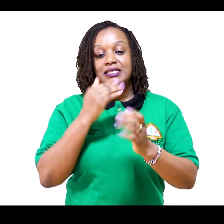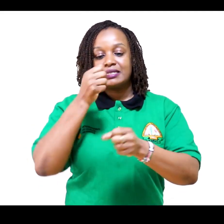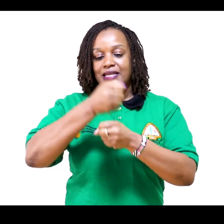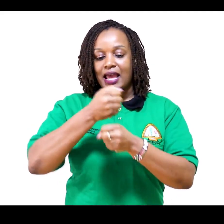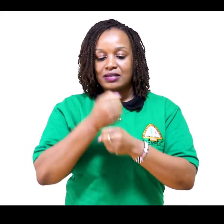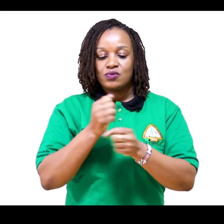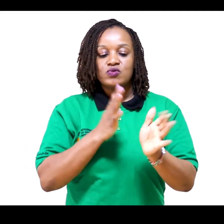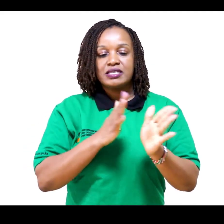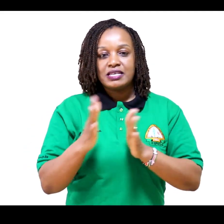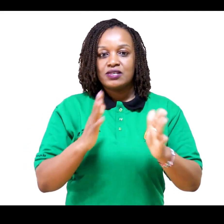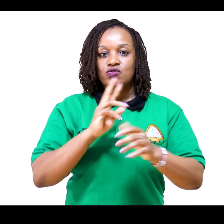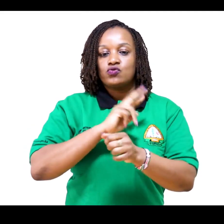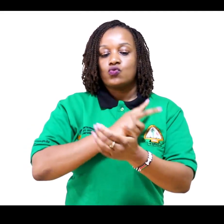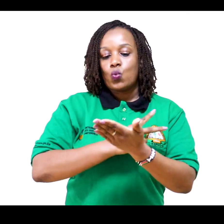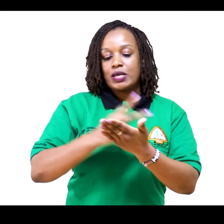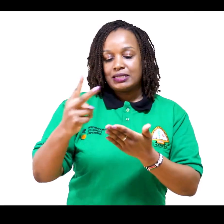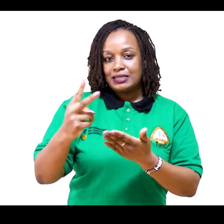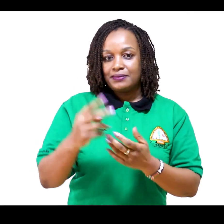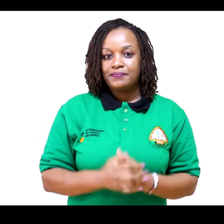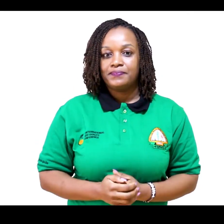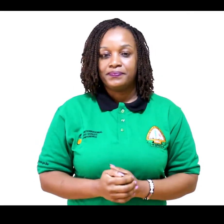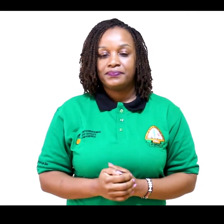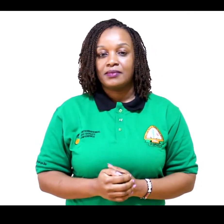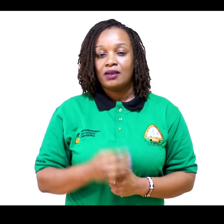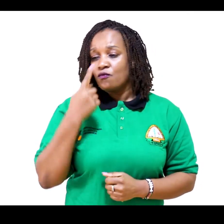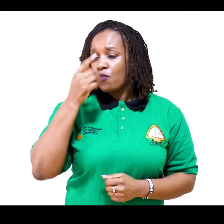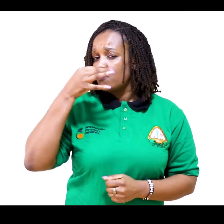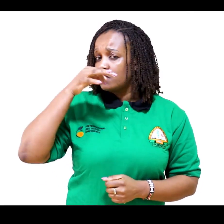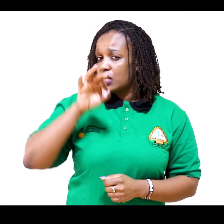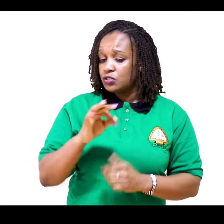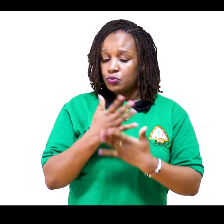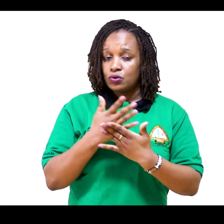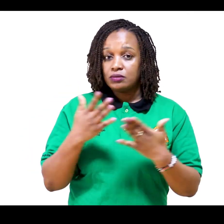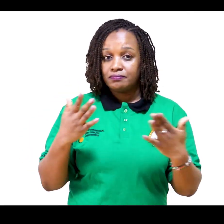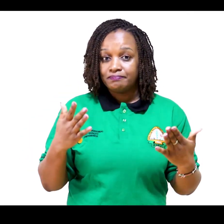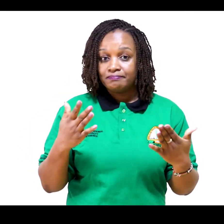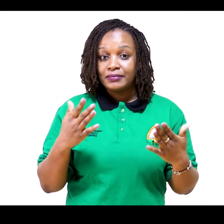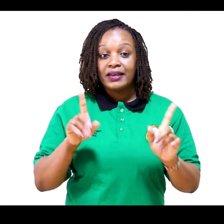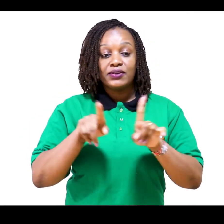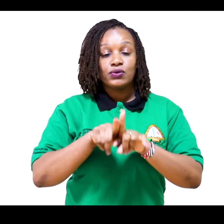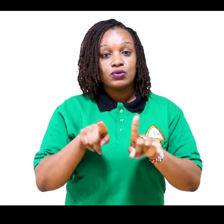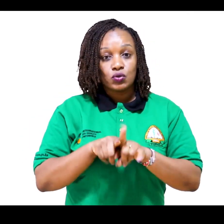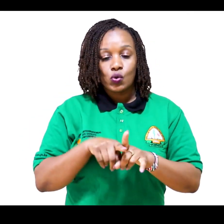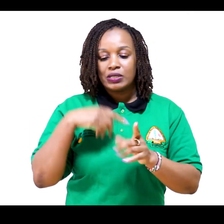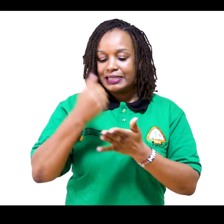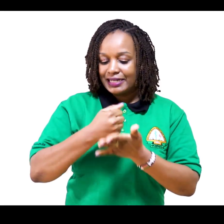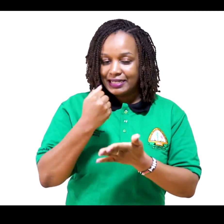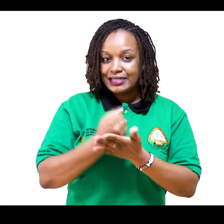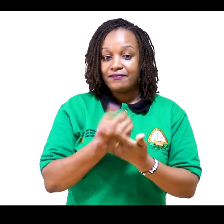hii inafanywa ndani ya wiki 2. Kwa utunzaji wa pakiti za mazao safi au